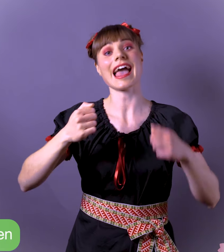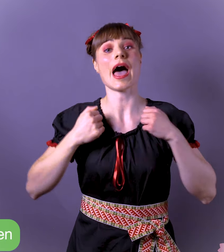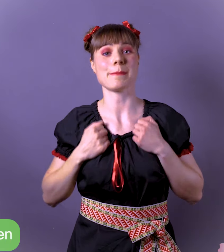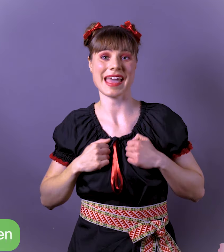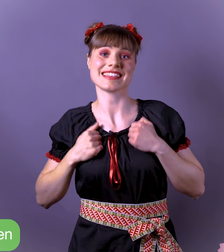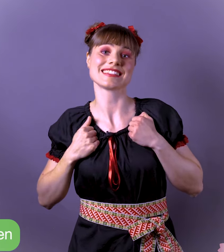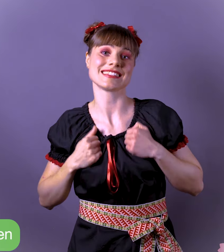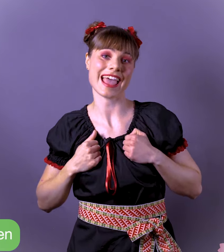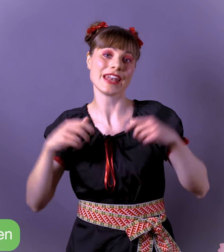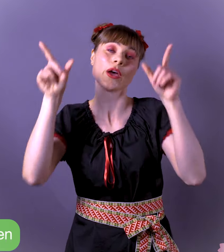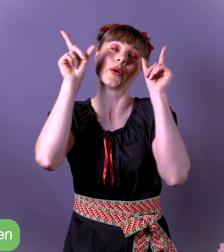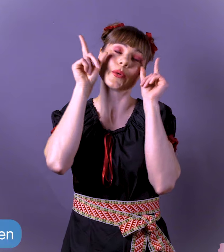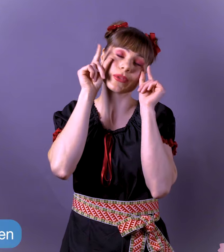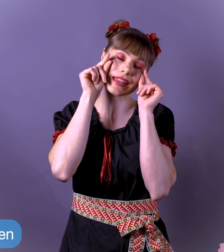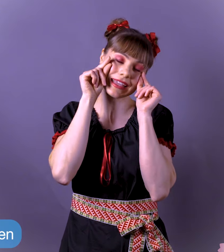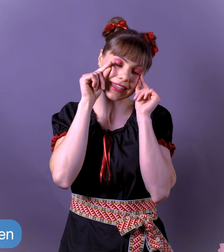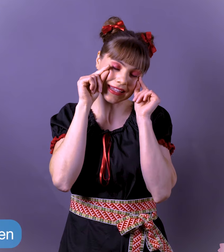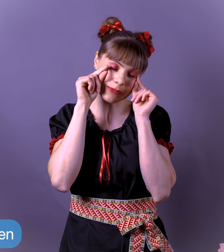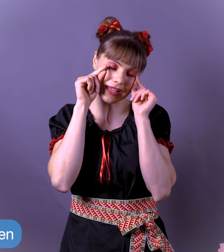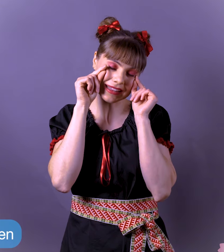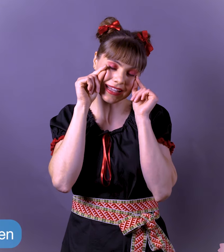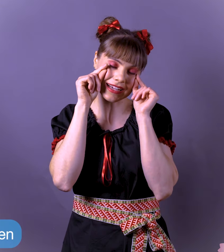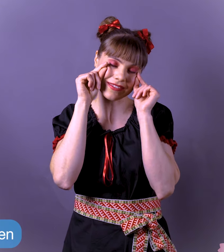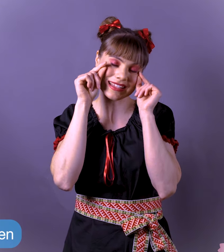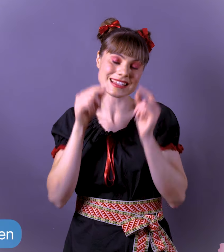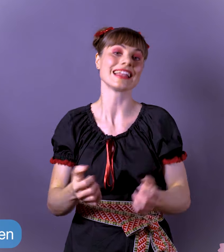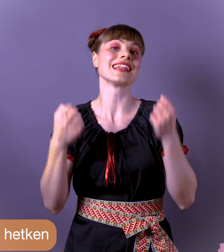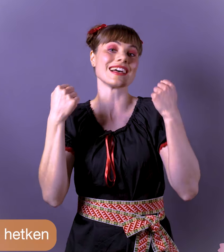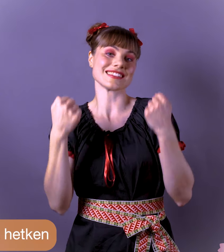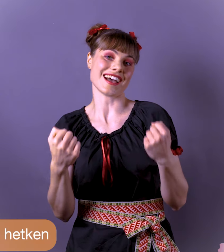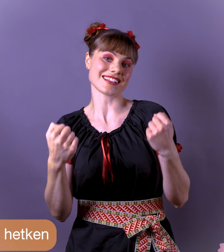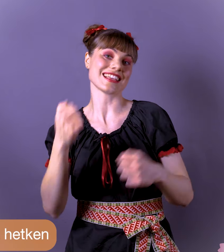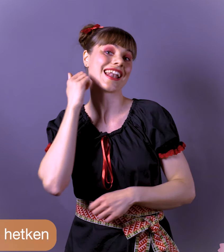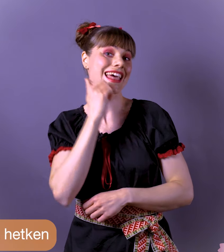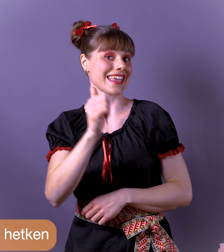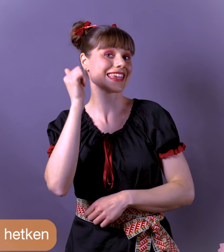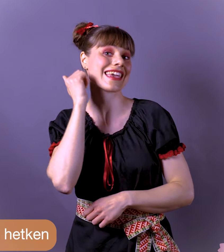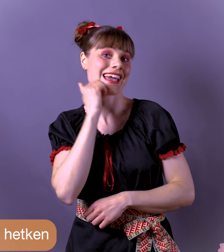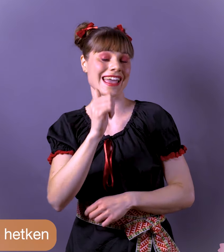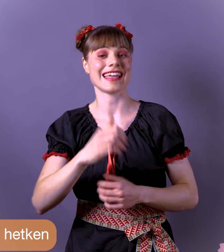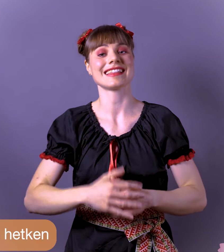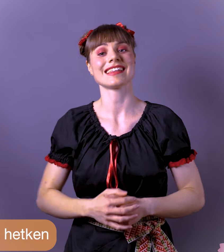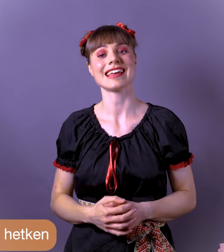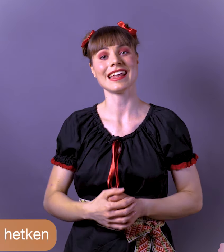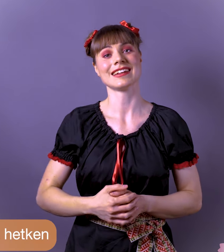sekä pesten. Untakin mä tarvitsen, taas jaksan leikkiä hetken.